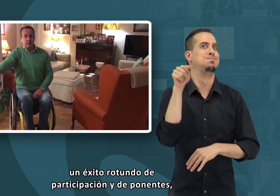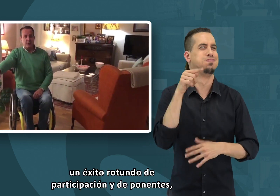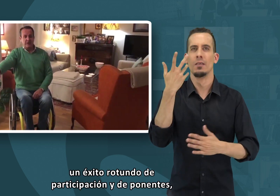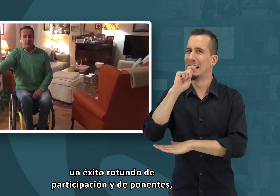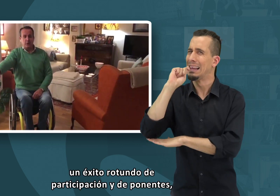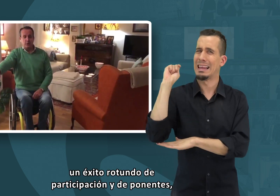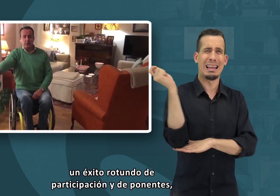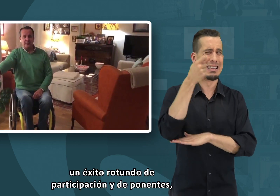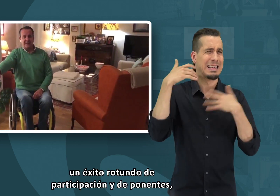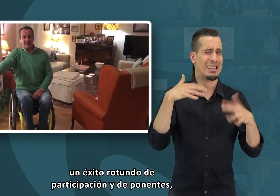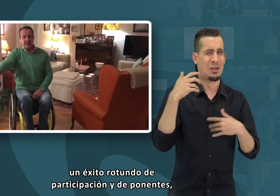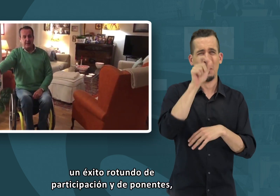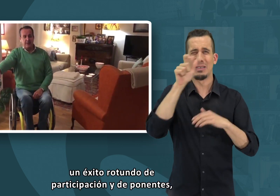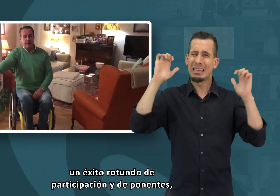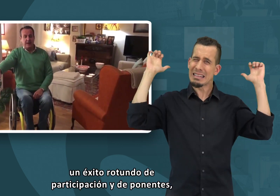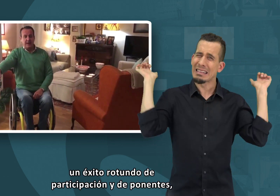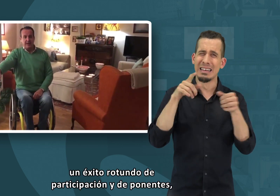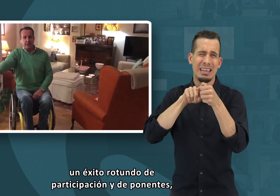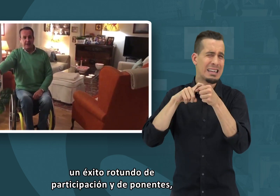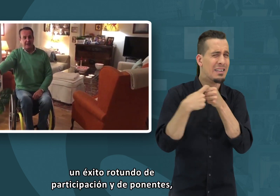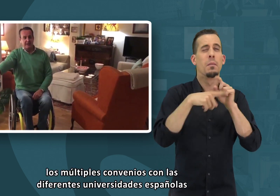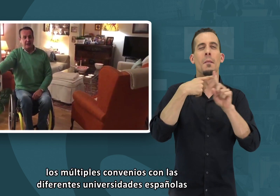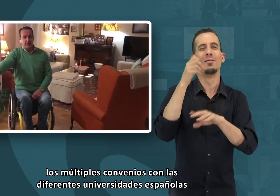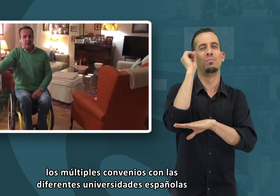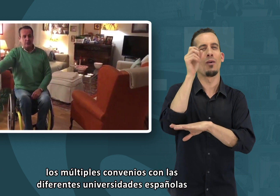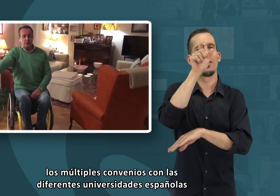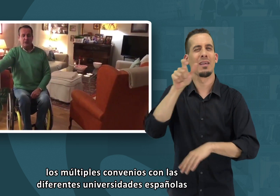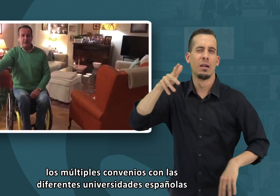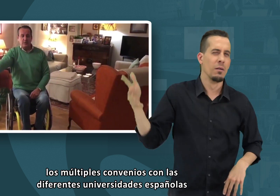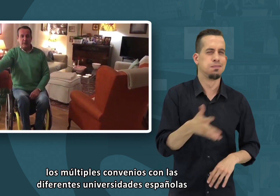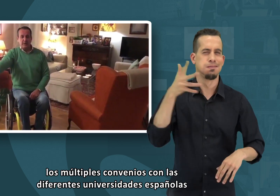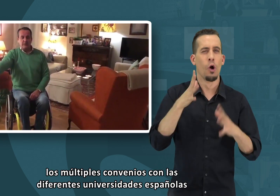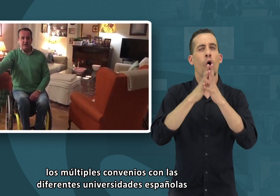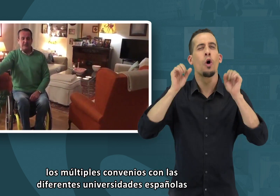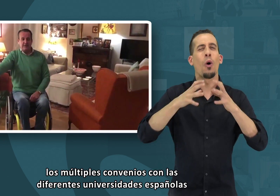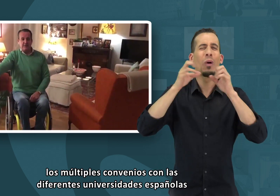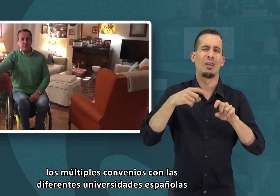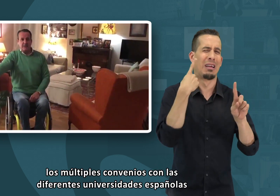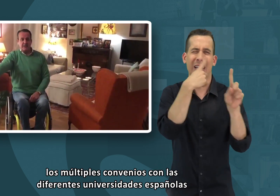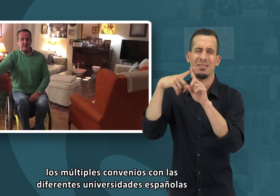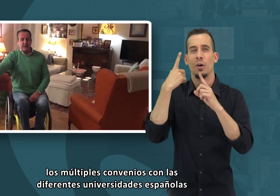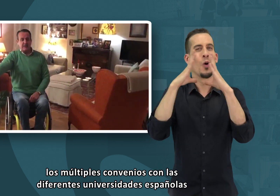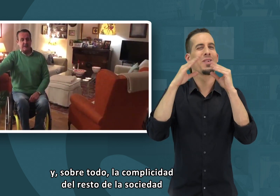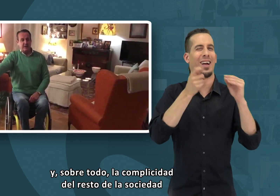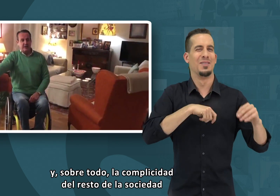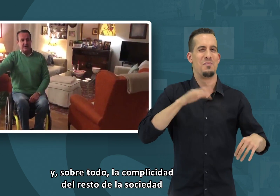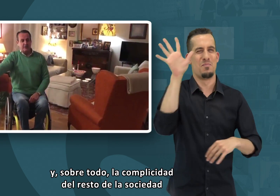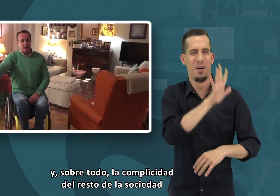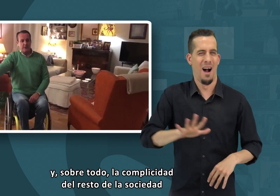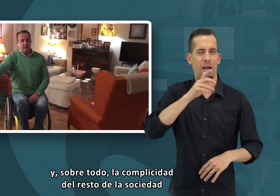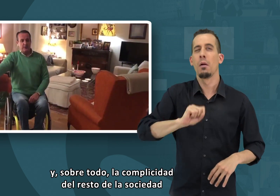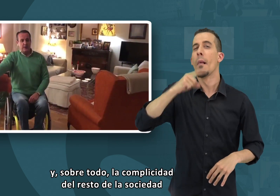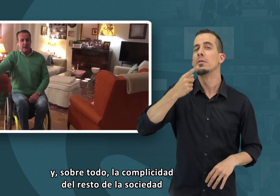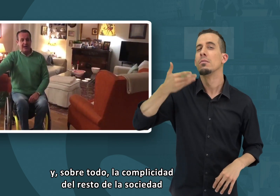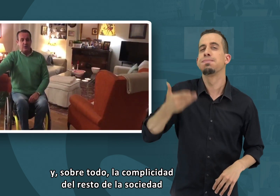que tuvieron un éxito rotundo de participación y de ponentes, los múltiples convenios con las diferentes universidades españolas y